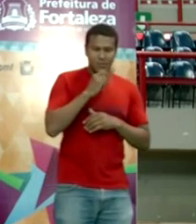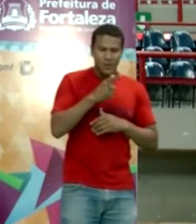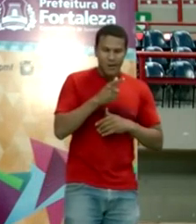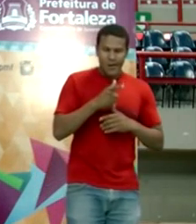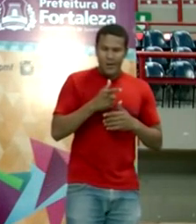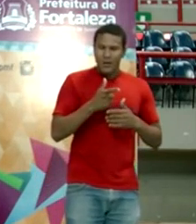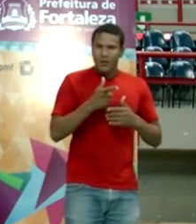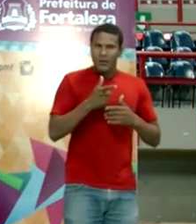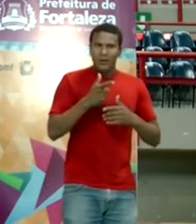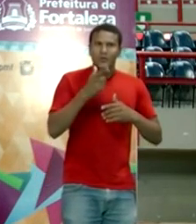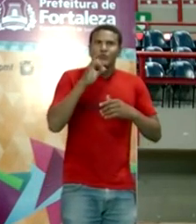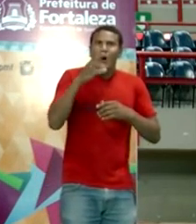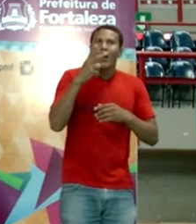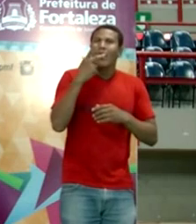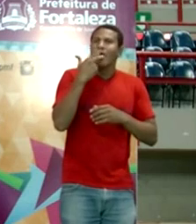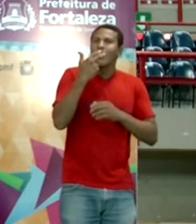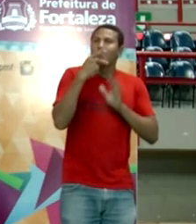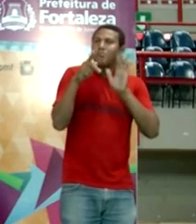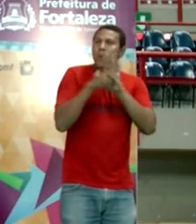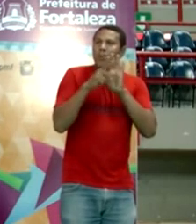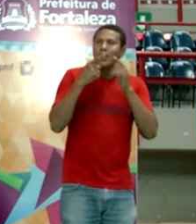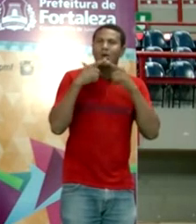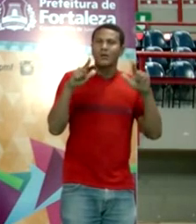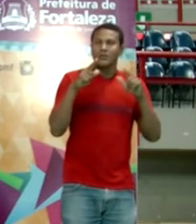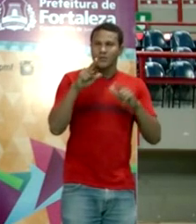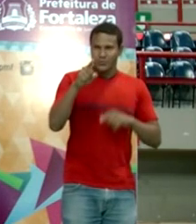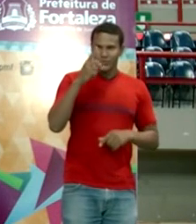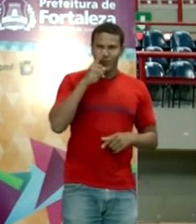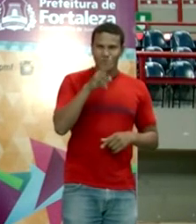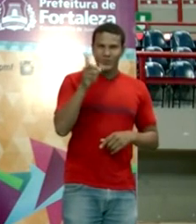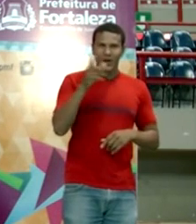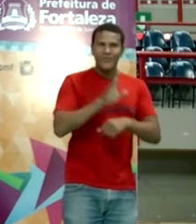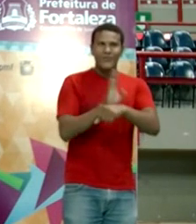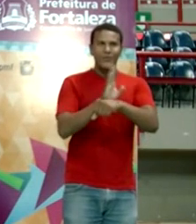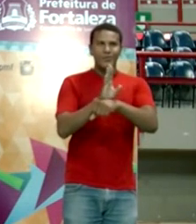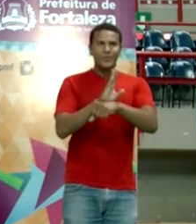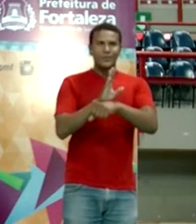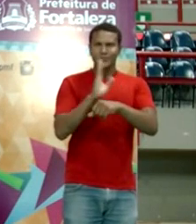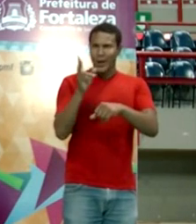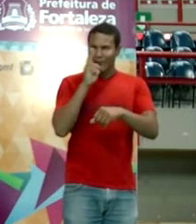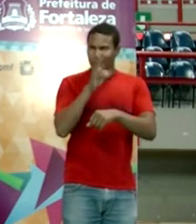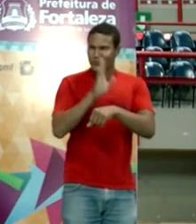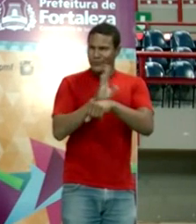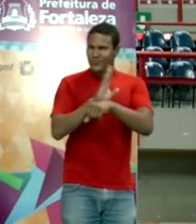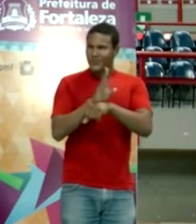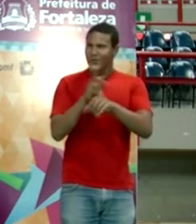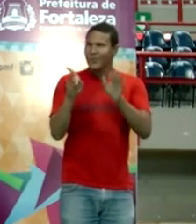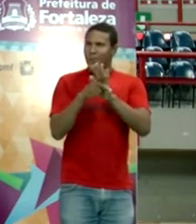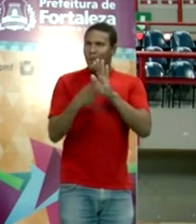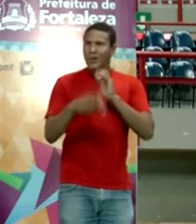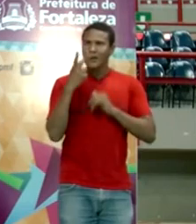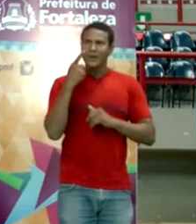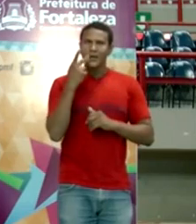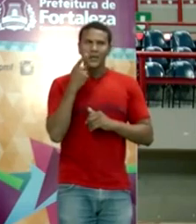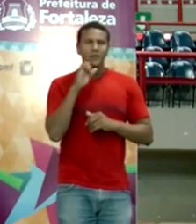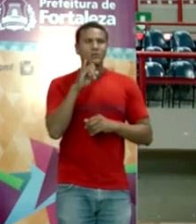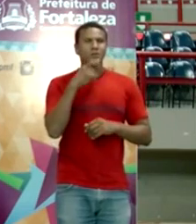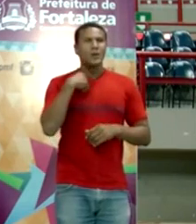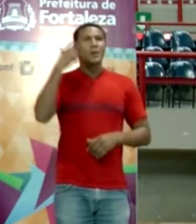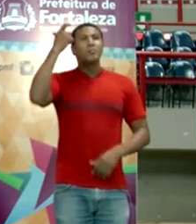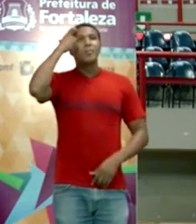Alguém já assistiu aquele filme Cine Hollywood? Pronto, se o Jornal Nacional fosse todo naquela